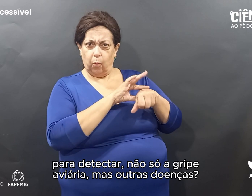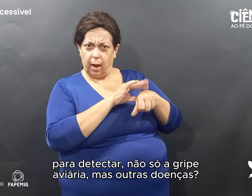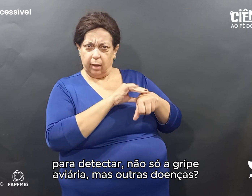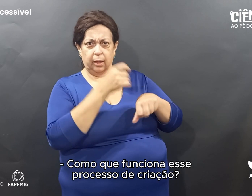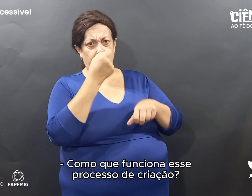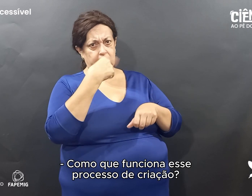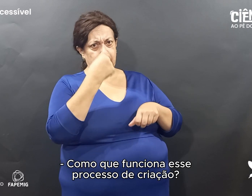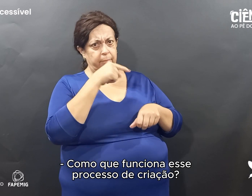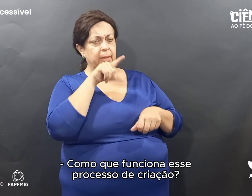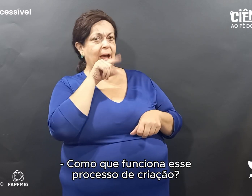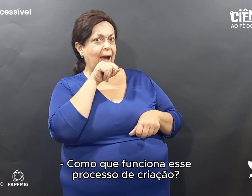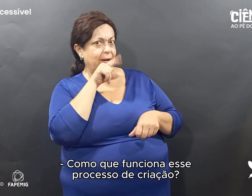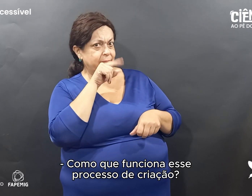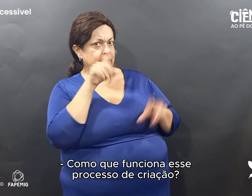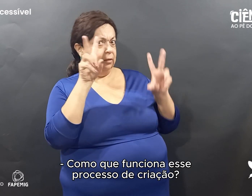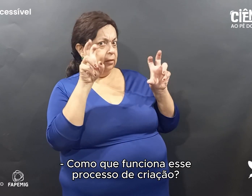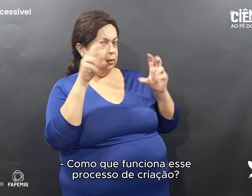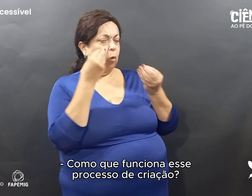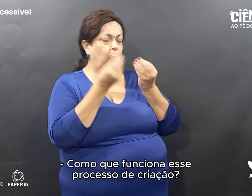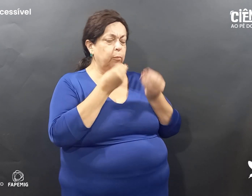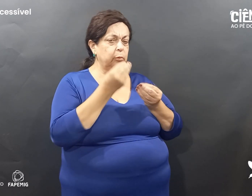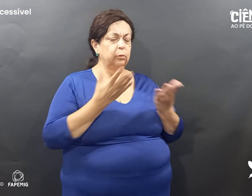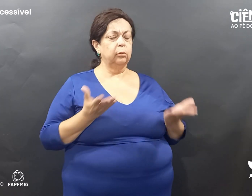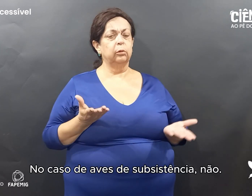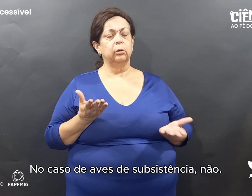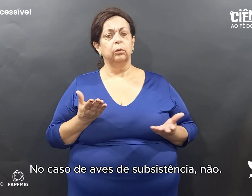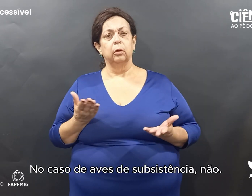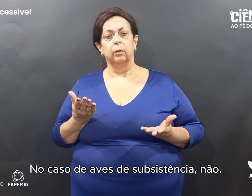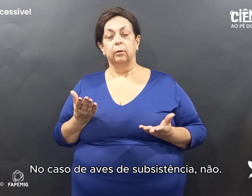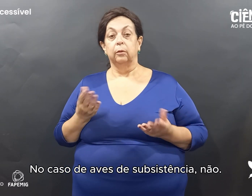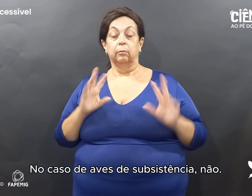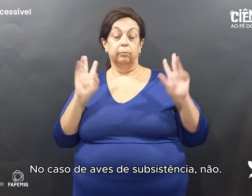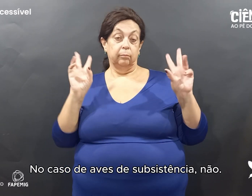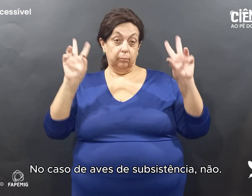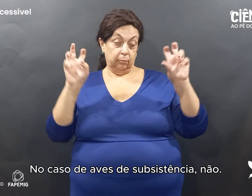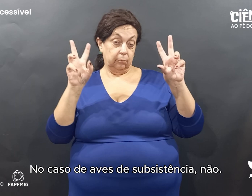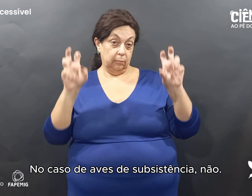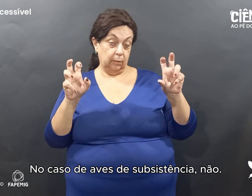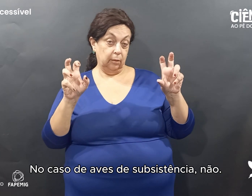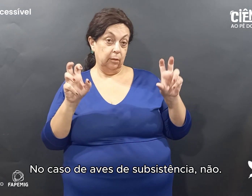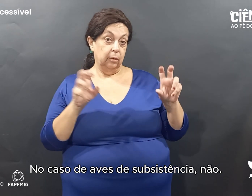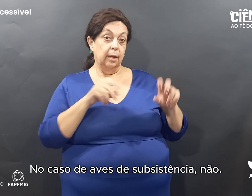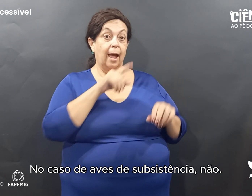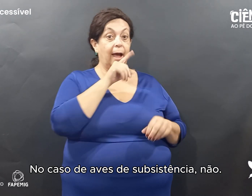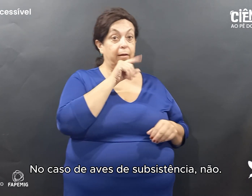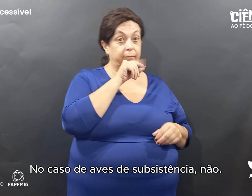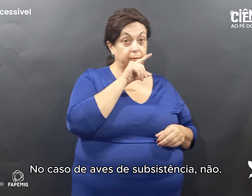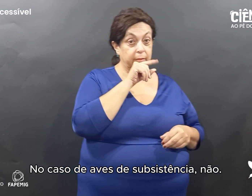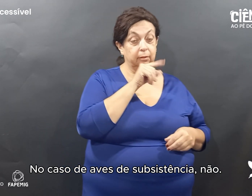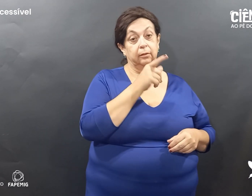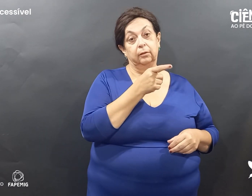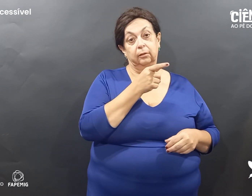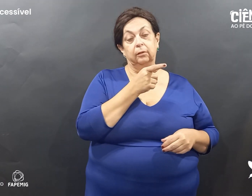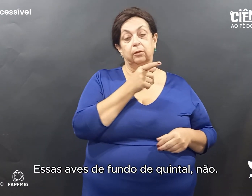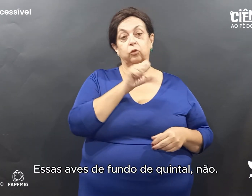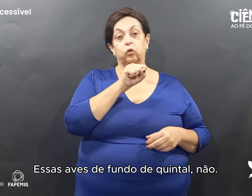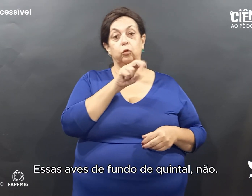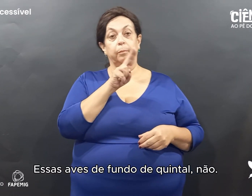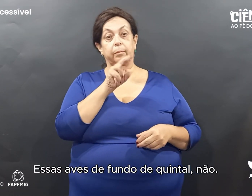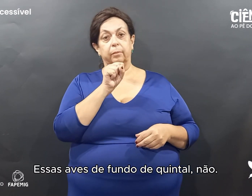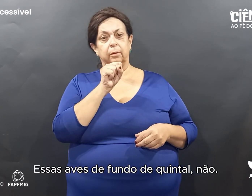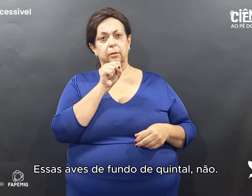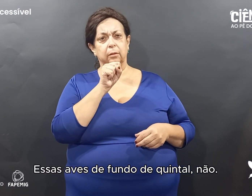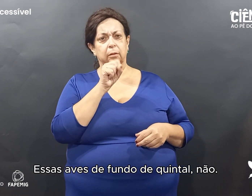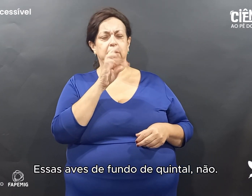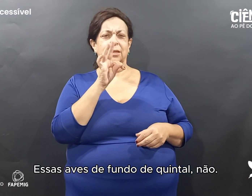mas outras doenças? Como que funciona esse processo de criação? No caso de aves de subsistência, não. Essas